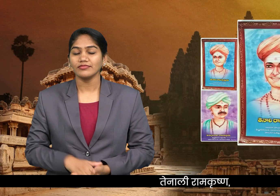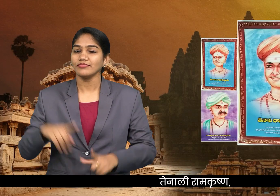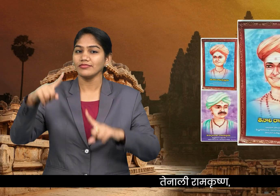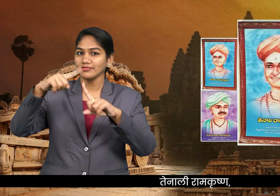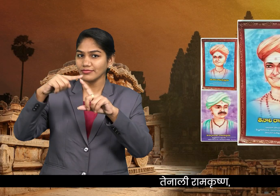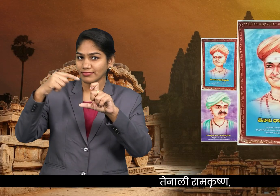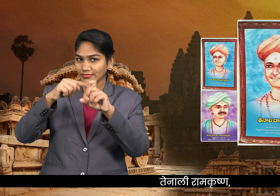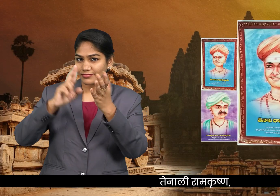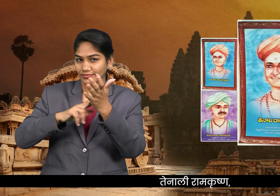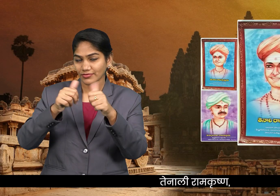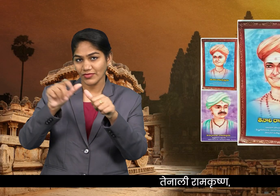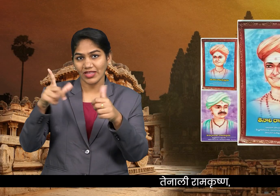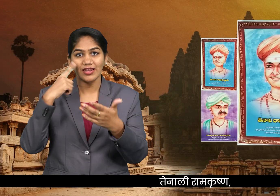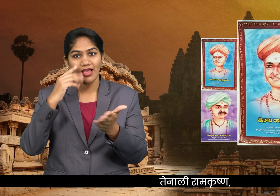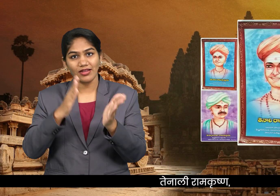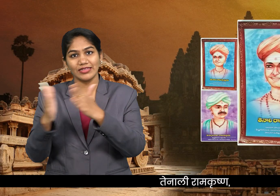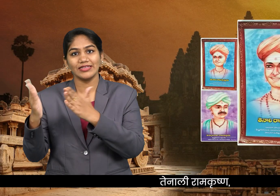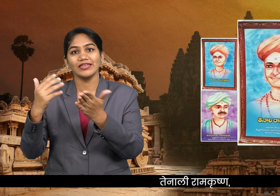तेनाली रामकृष्ण,